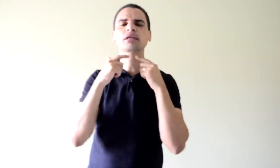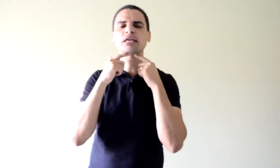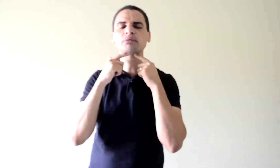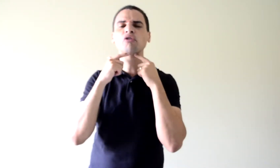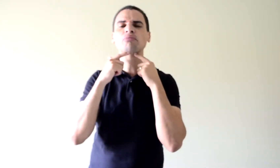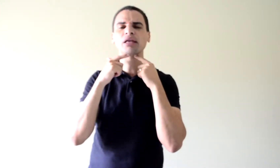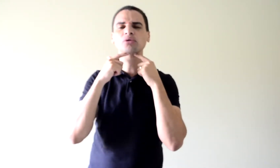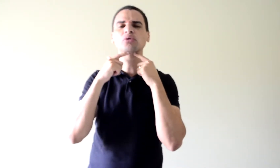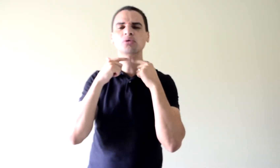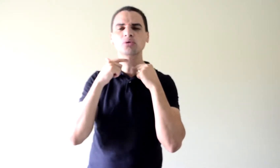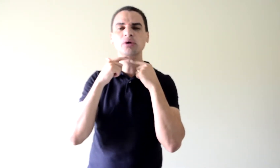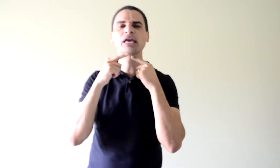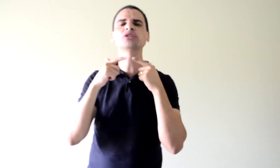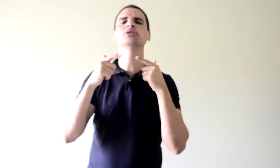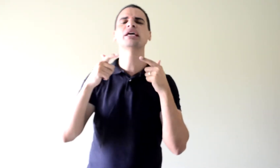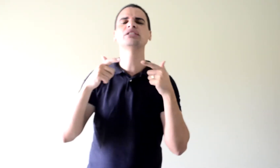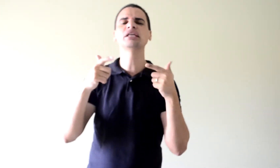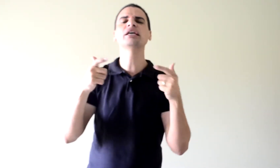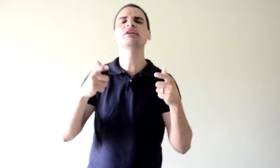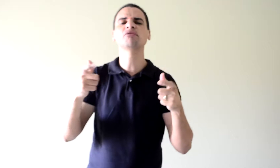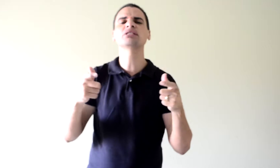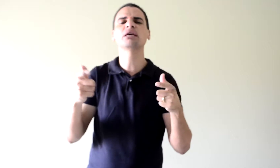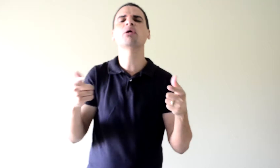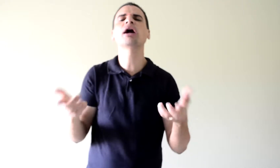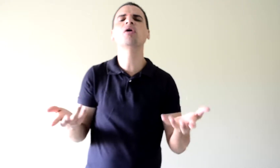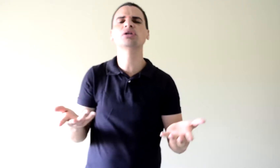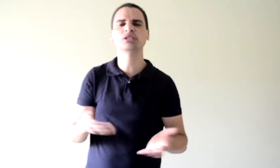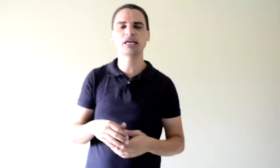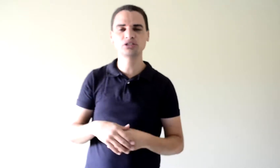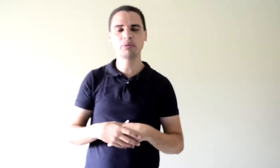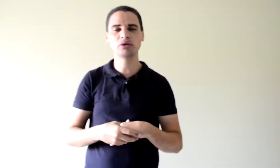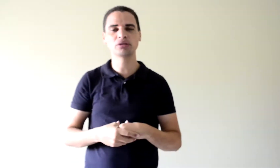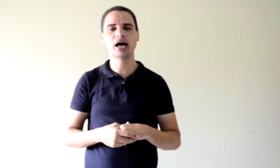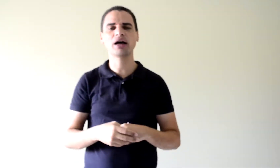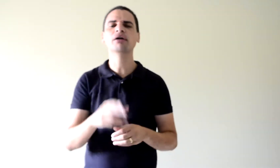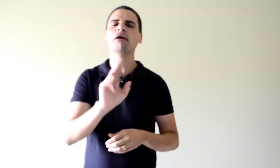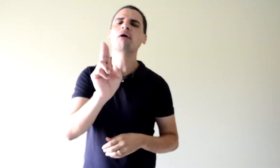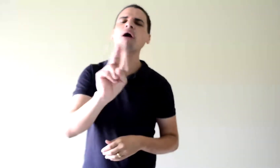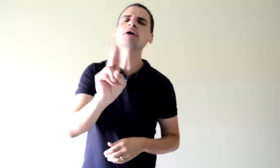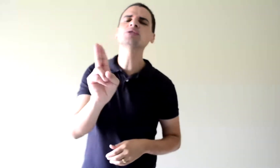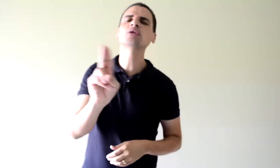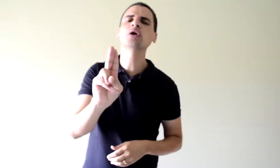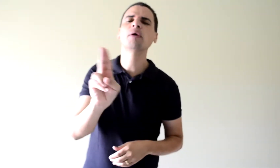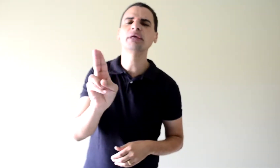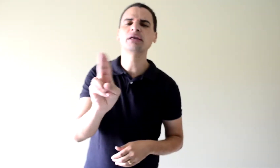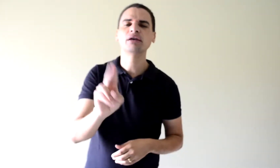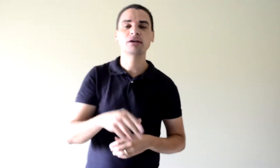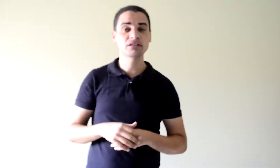esse movimento do queixo, né? E aí, você mora onde, né? De perguntar, qual é o seu nome? Se eu